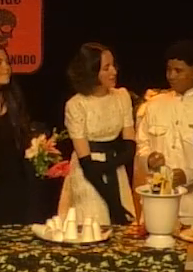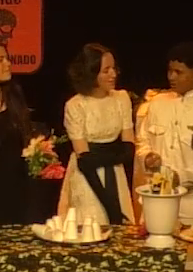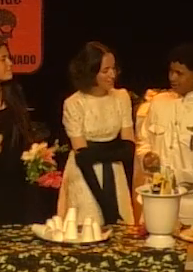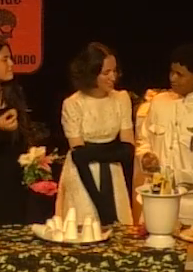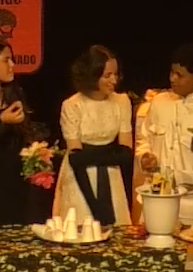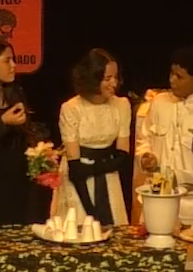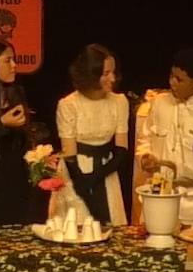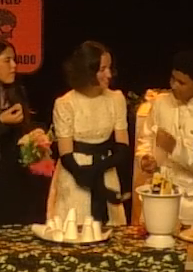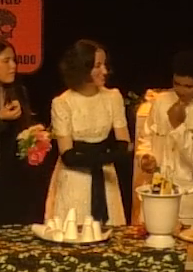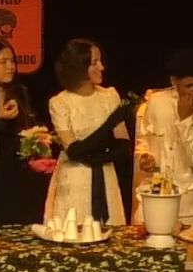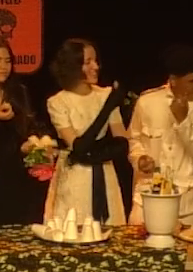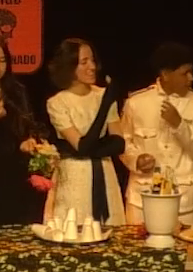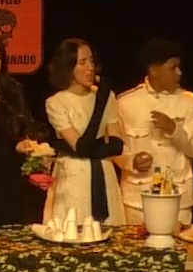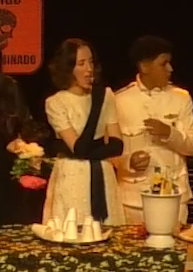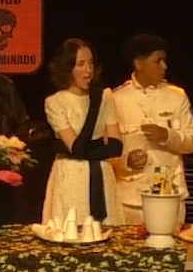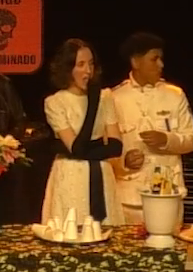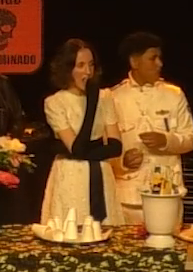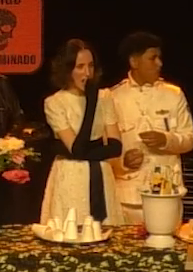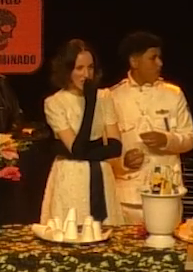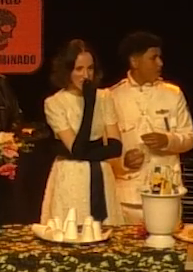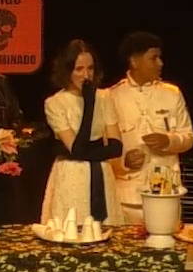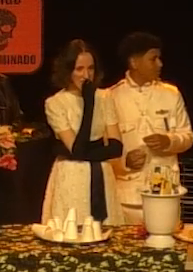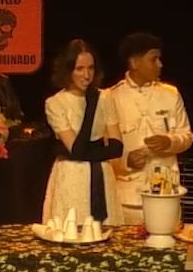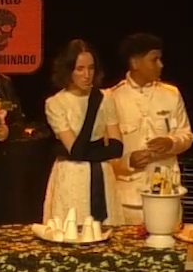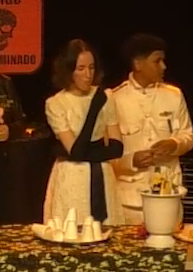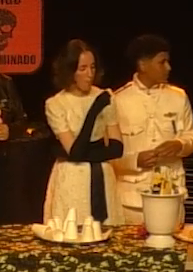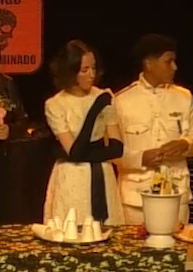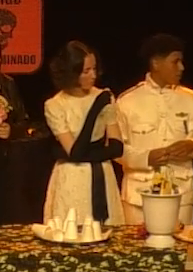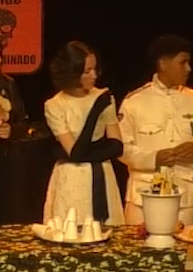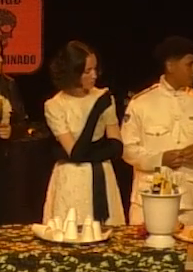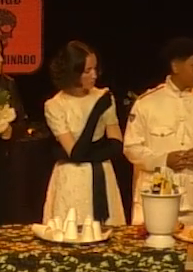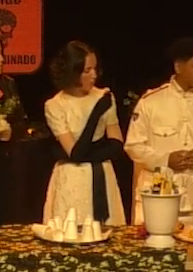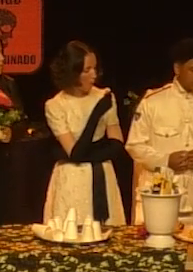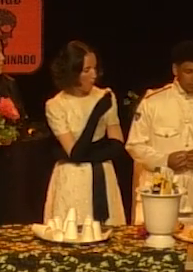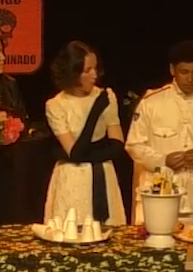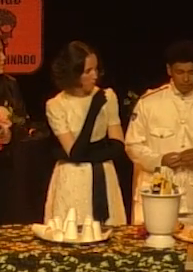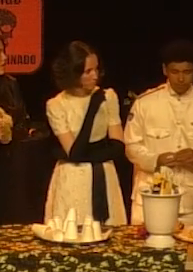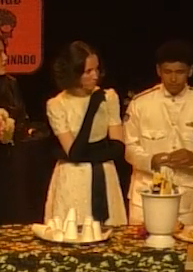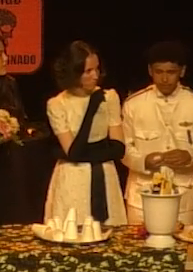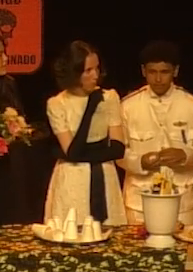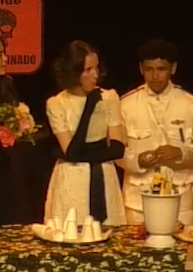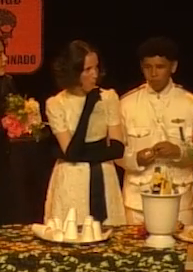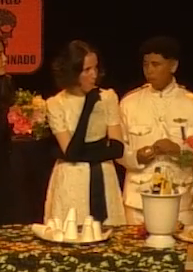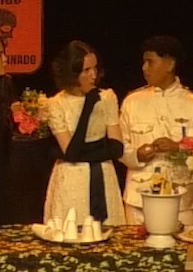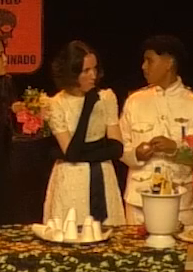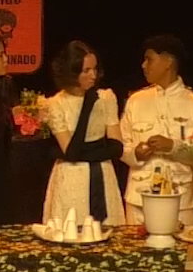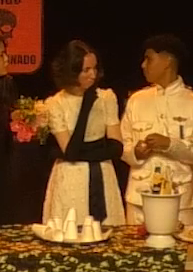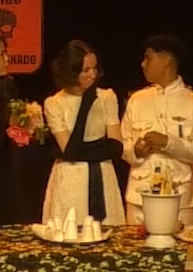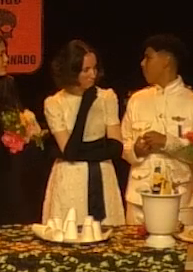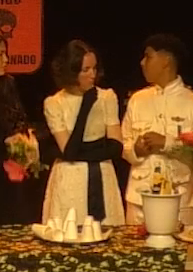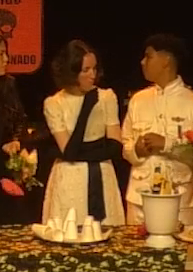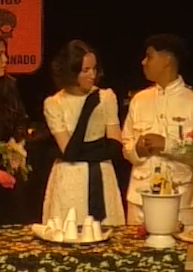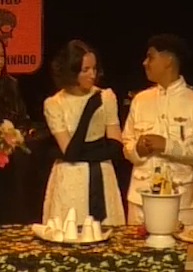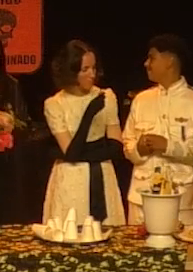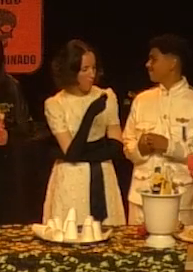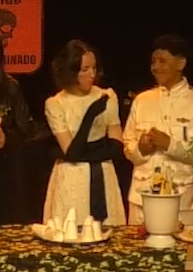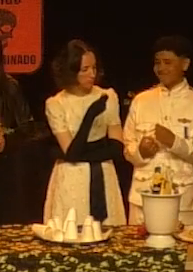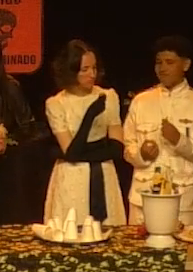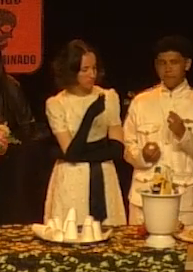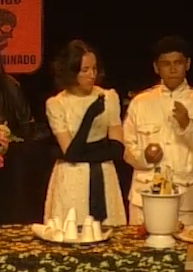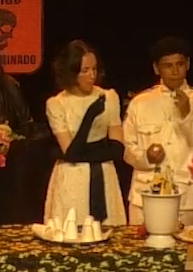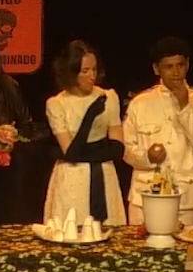vou comer de fuzil. Deixa ter o fuzil em paz. É falta de educação sentar na mesa segurando o fuzil. Você tá todo sujo, parecendo um